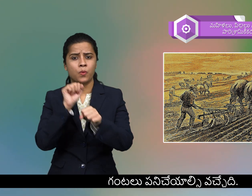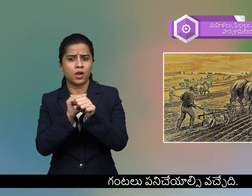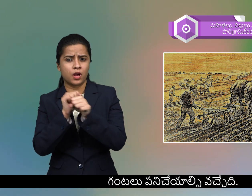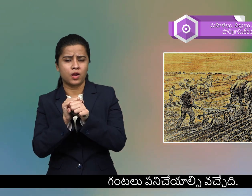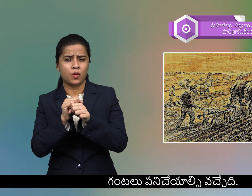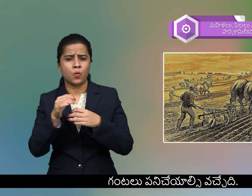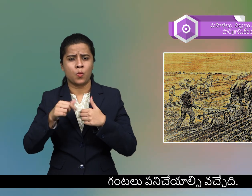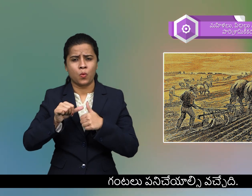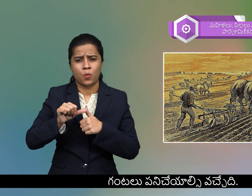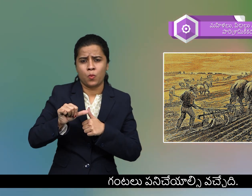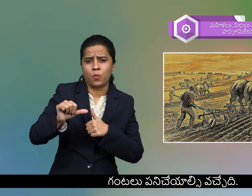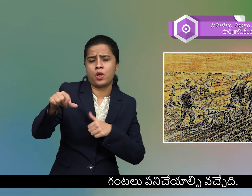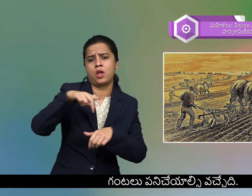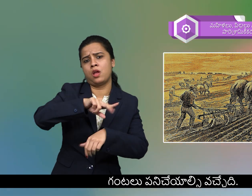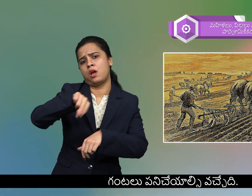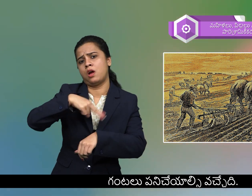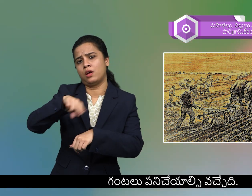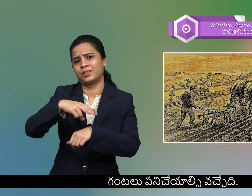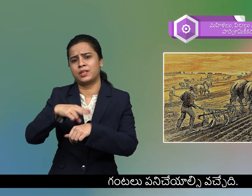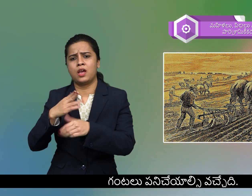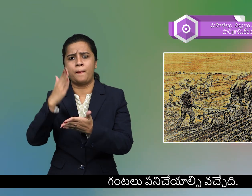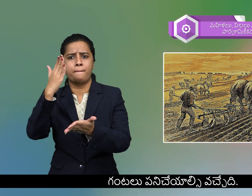ఎక్కువ గంటలు పనిచేయాల్సి వచ్చేది.